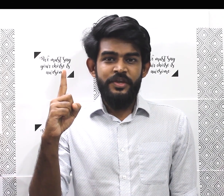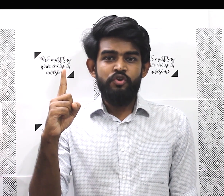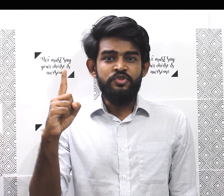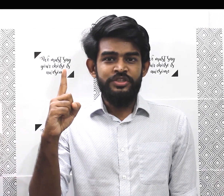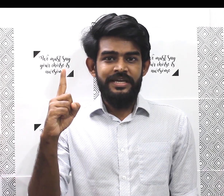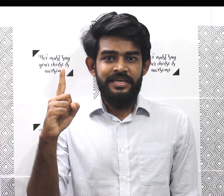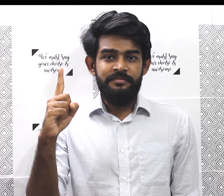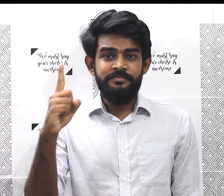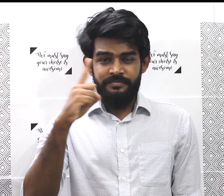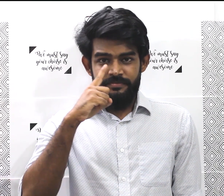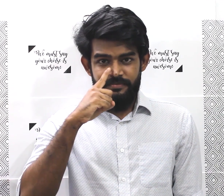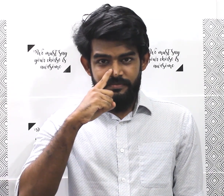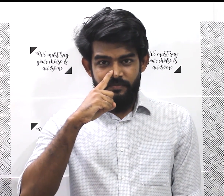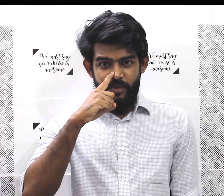এরকম সোজা রাখি, মা।